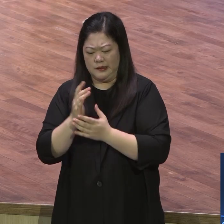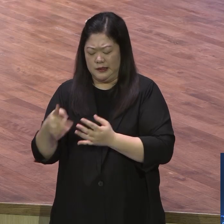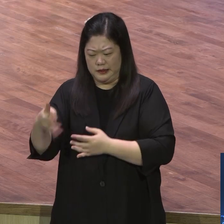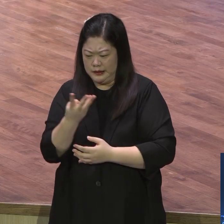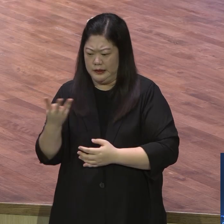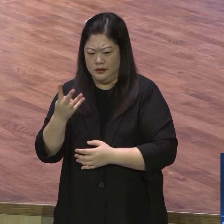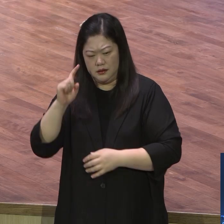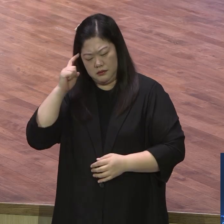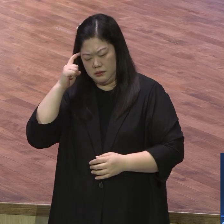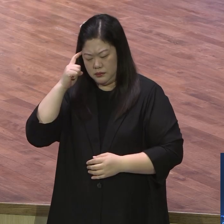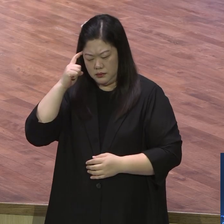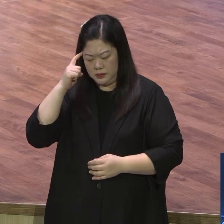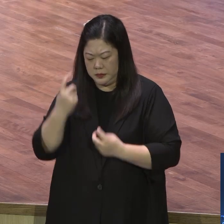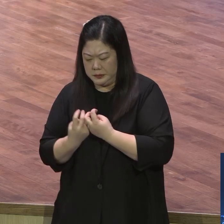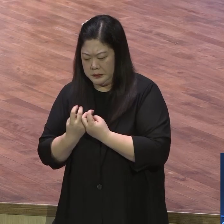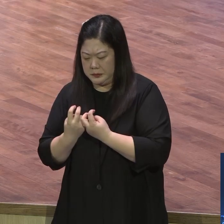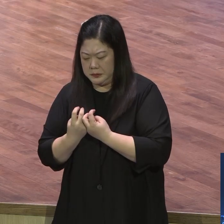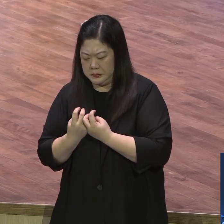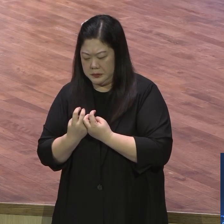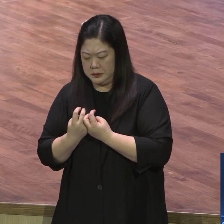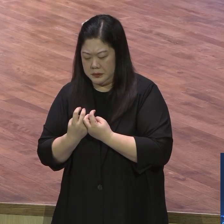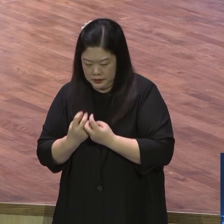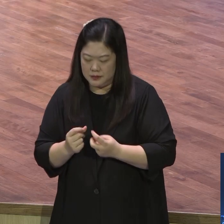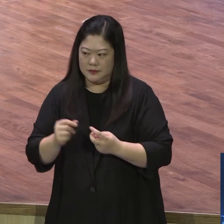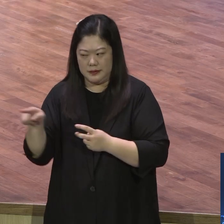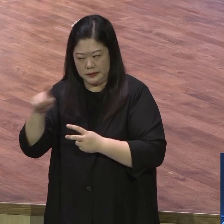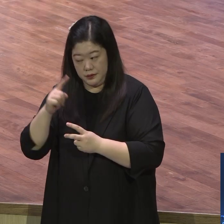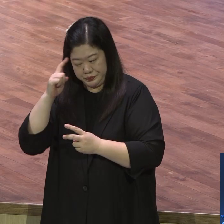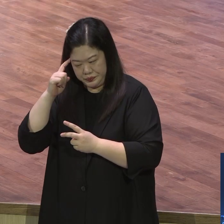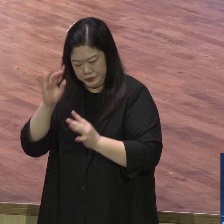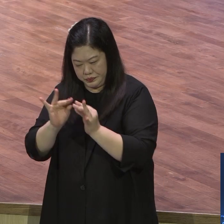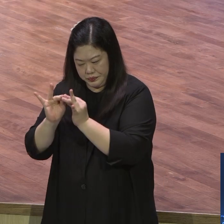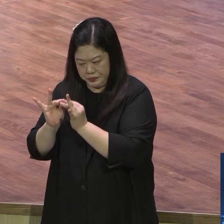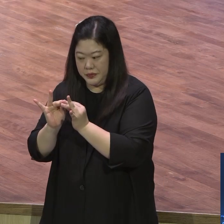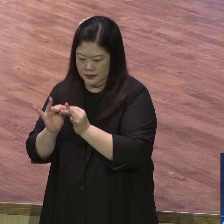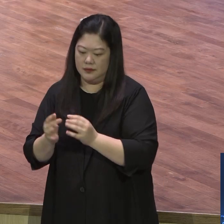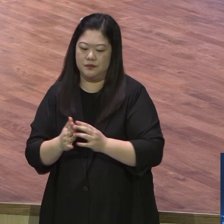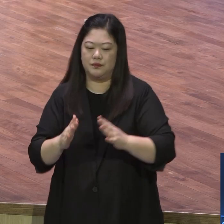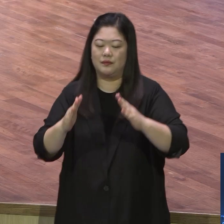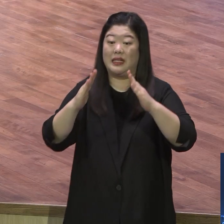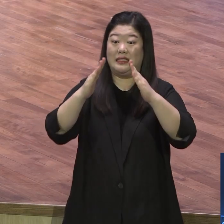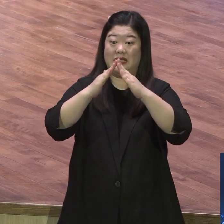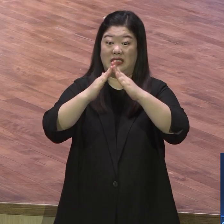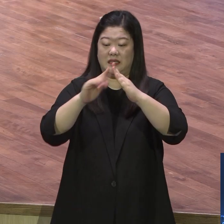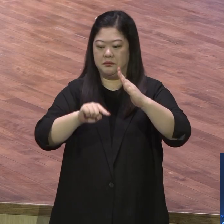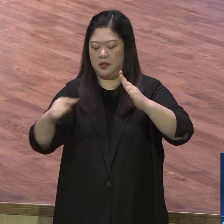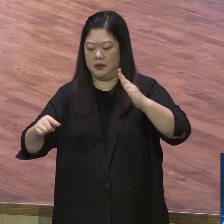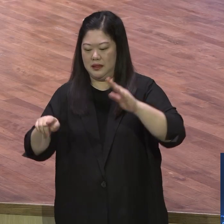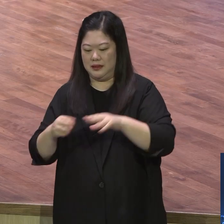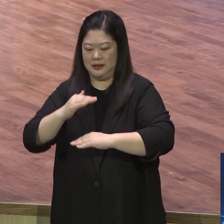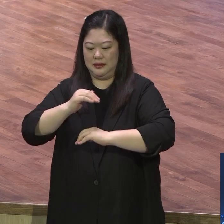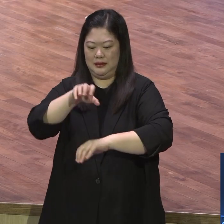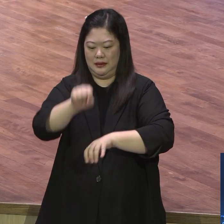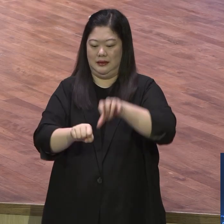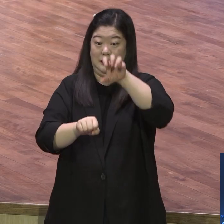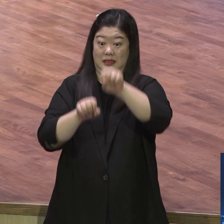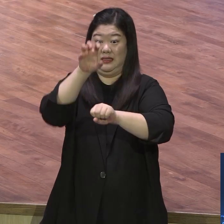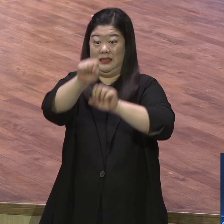들고 어떻게 갔냐 집 밖에 계단으로 통해가 지붕으로 올라가서 천장에 지붕을 뚫고